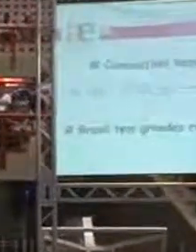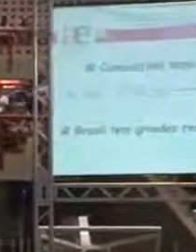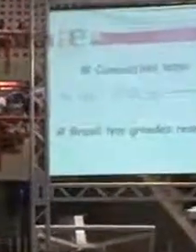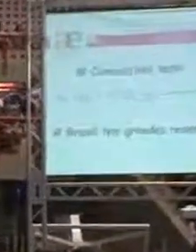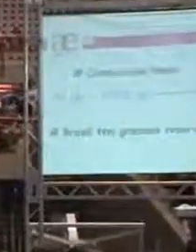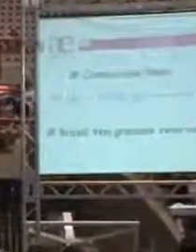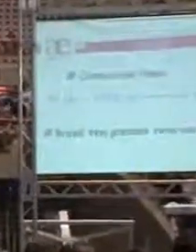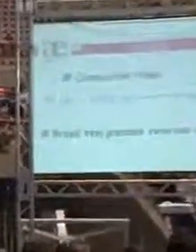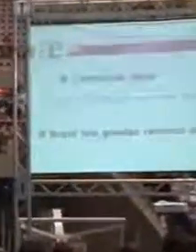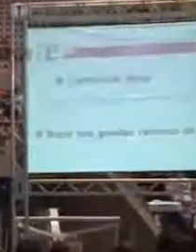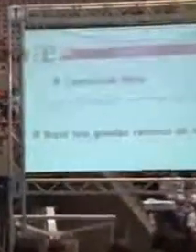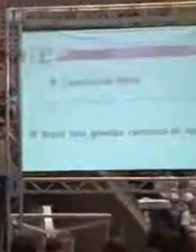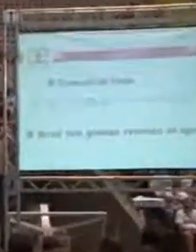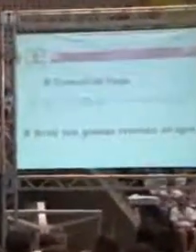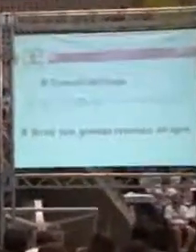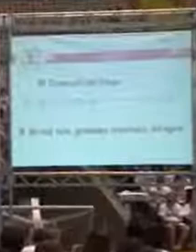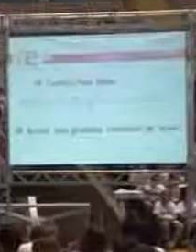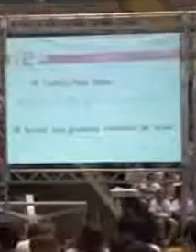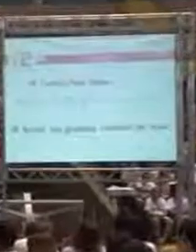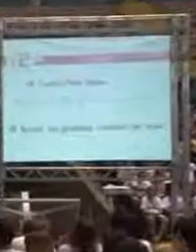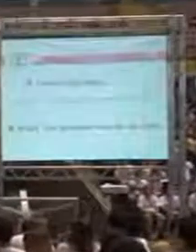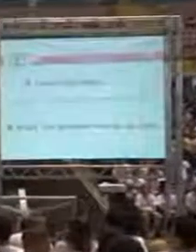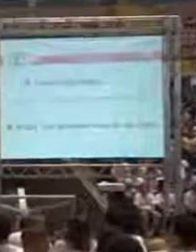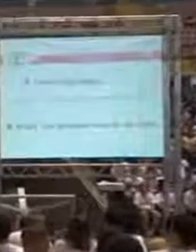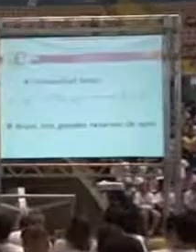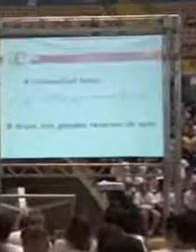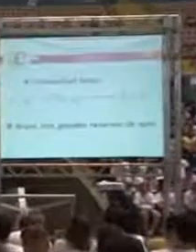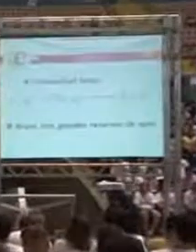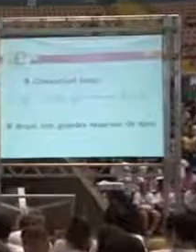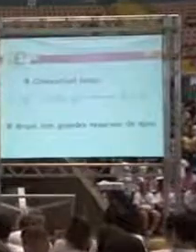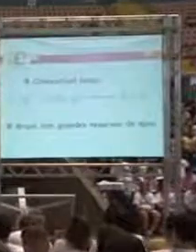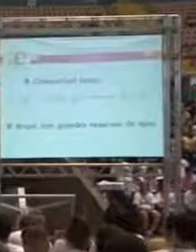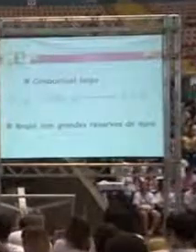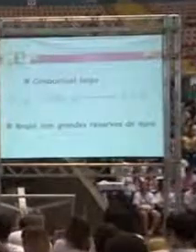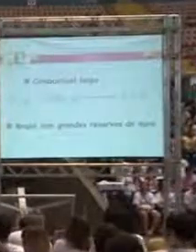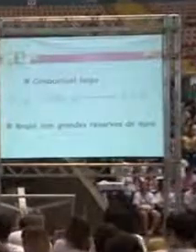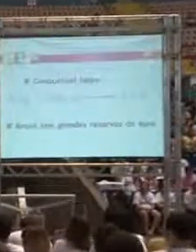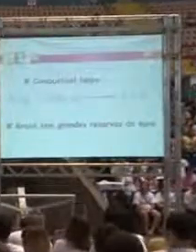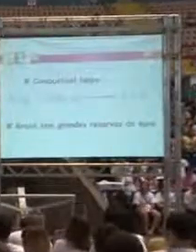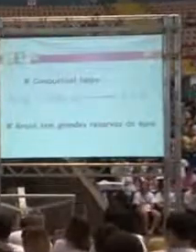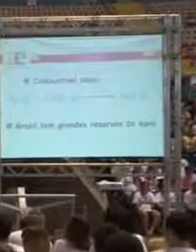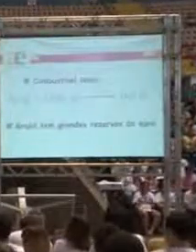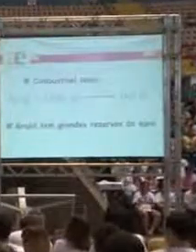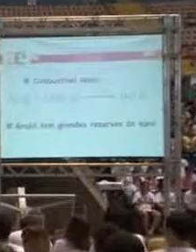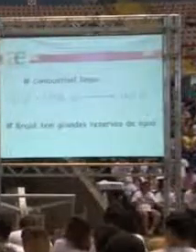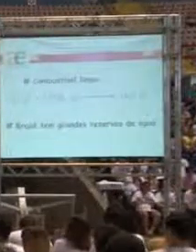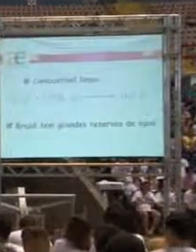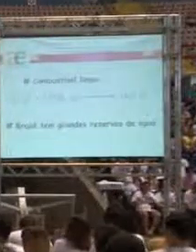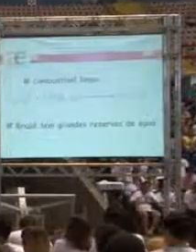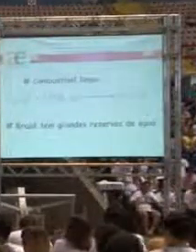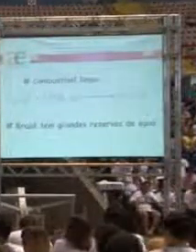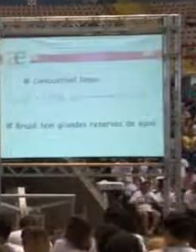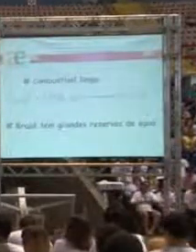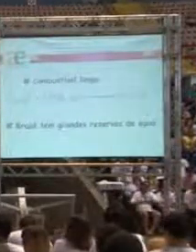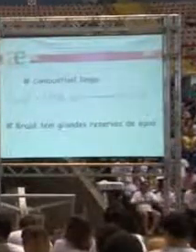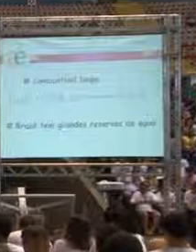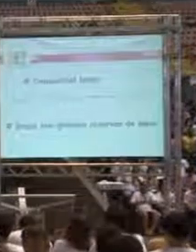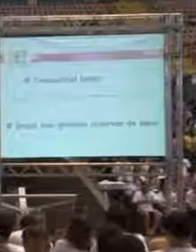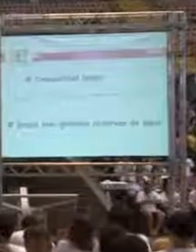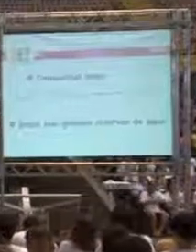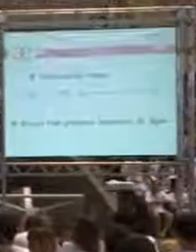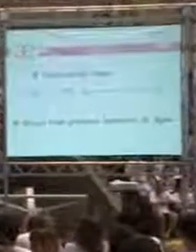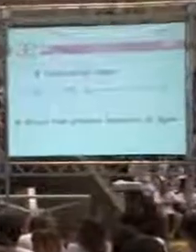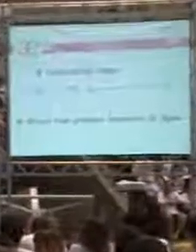foi a informação que ele teve quando era pequeno? A Amazônia é território internacional. Quando ele crescer que ele vê, assim,